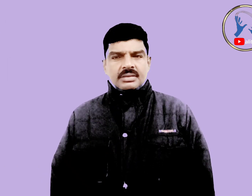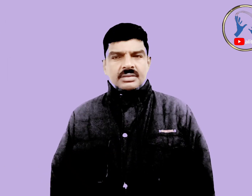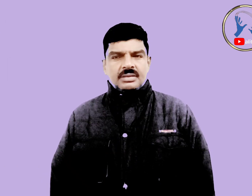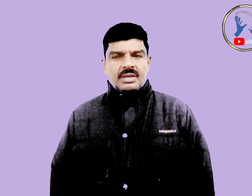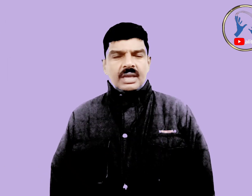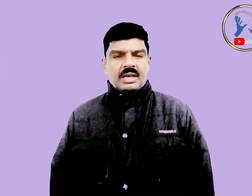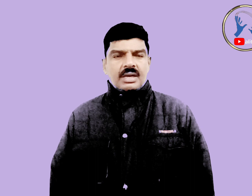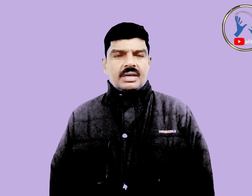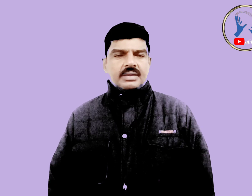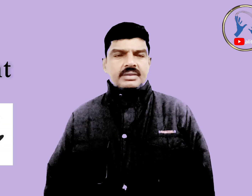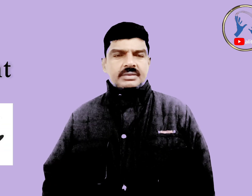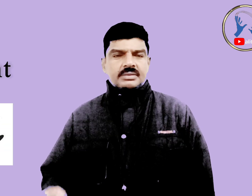हल्का